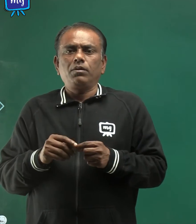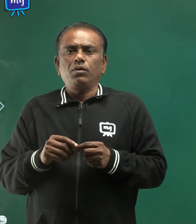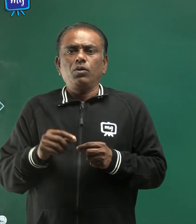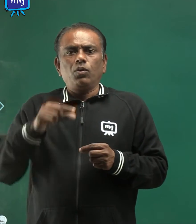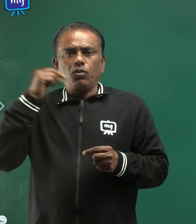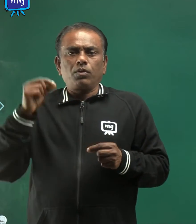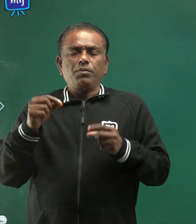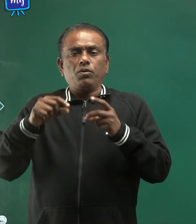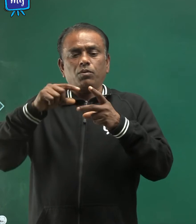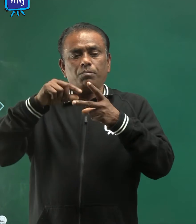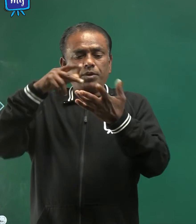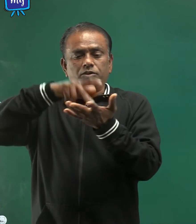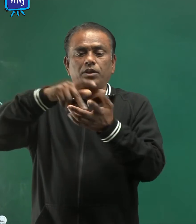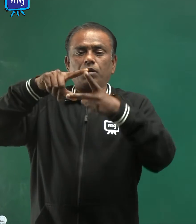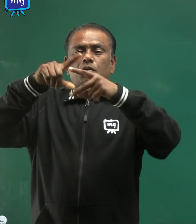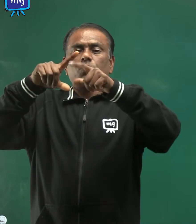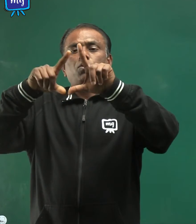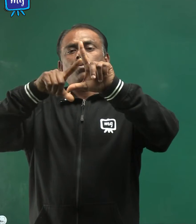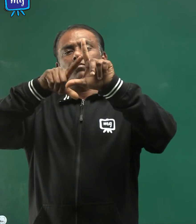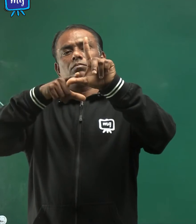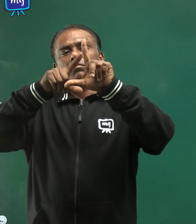और उनके बीच के कोण की